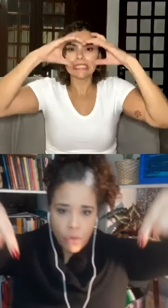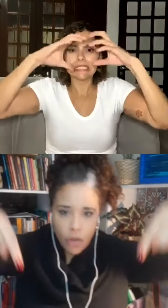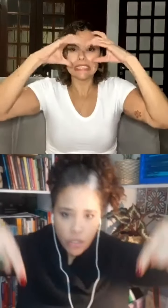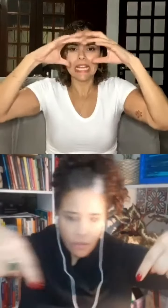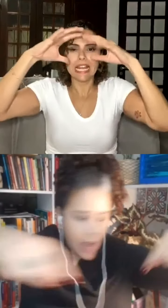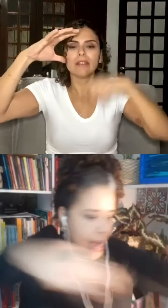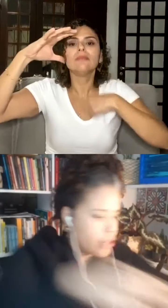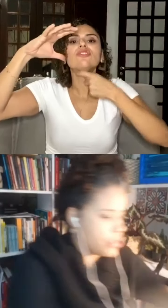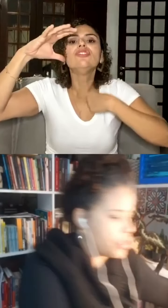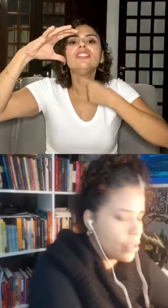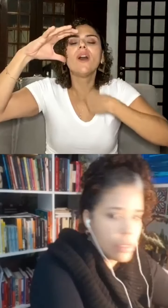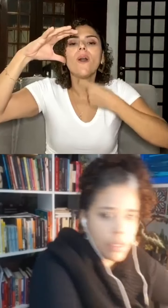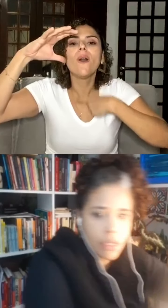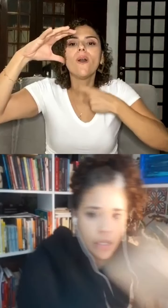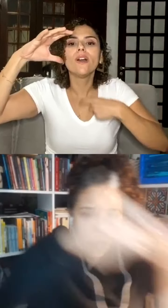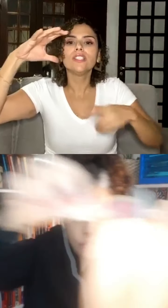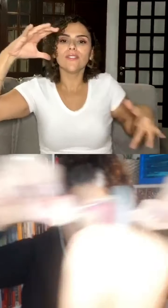dois